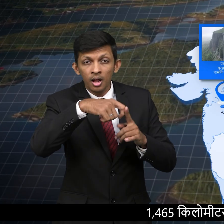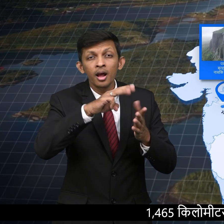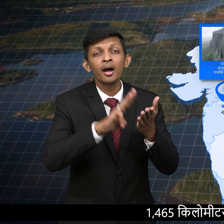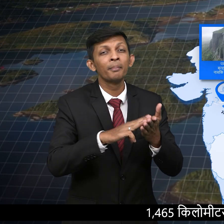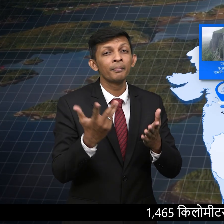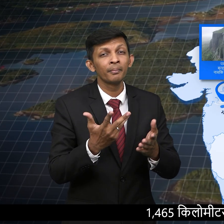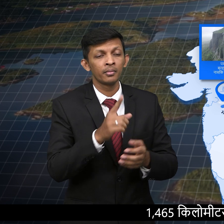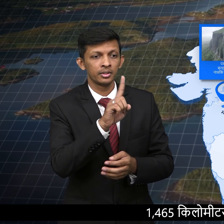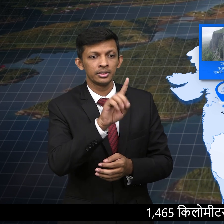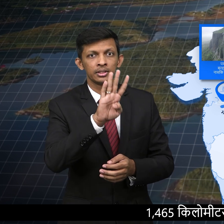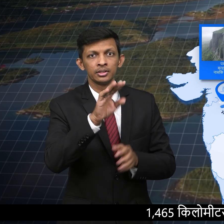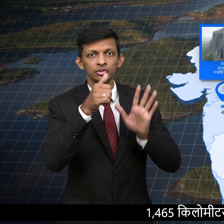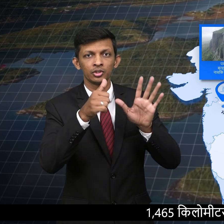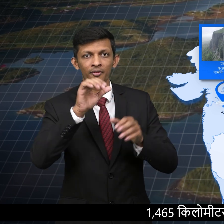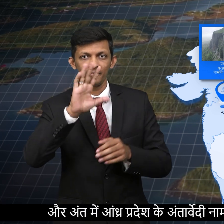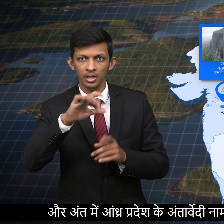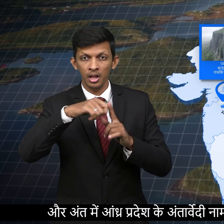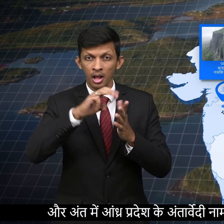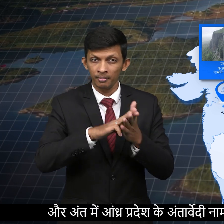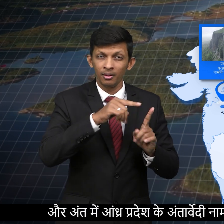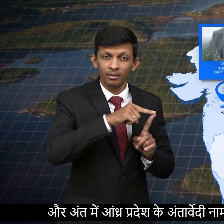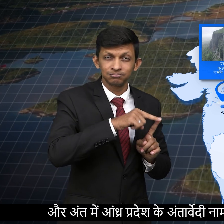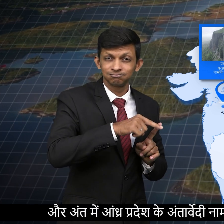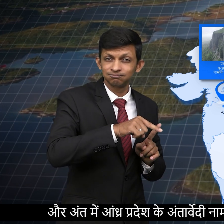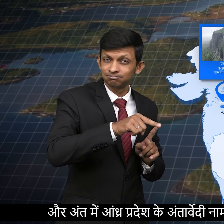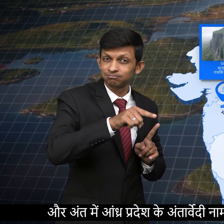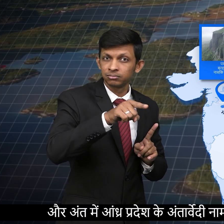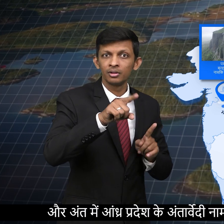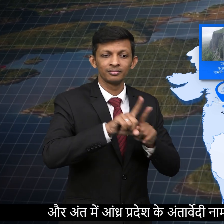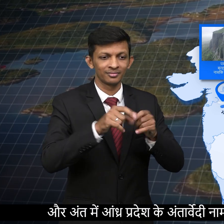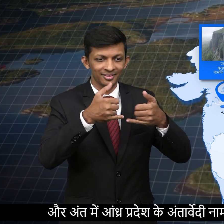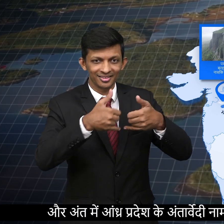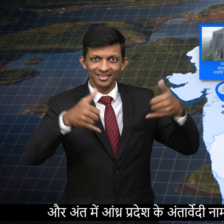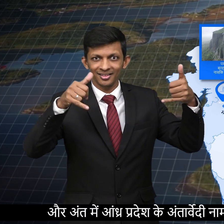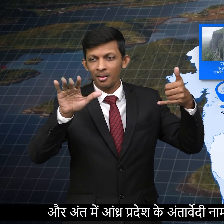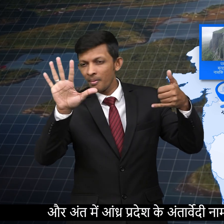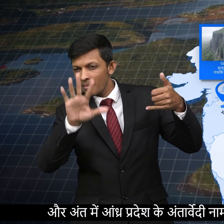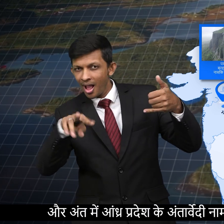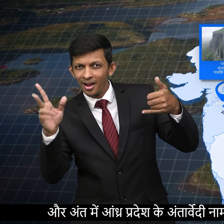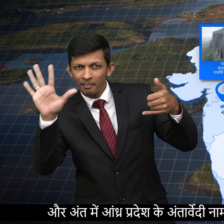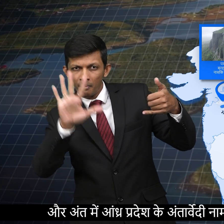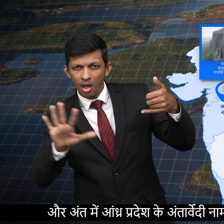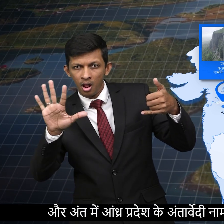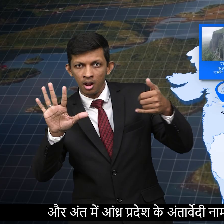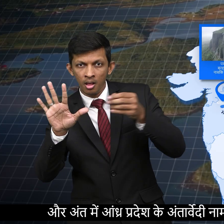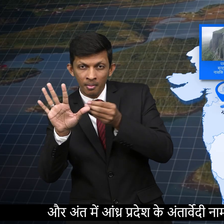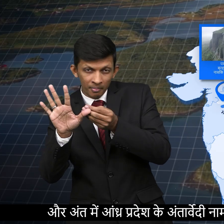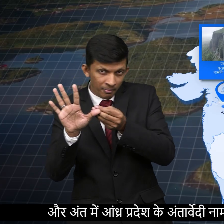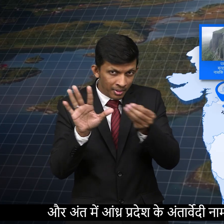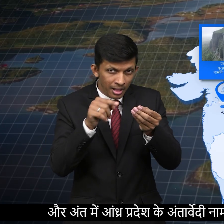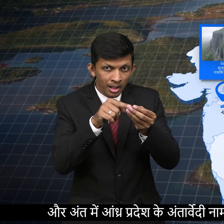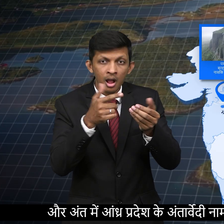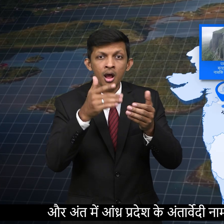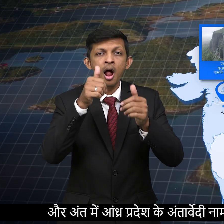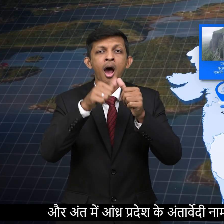1465 किलोमीटर का सफर तय करती है और अंत में आंध्र प्रदेश के अंतर्वेदी नामक स्थान पर बंगाल की खाड़ी